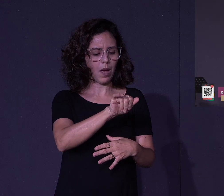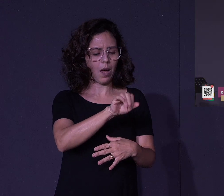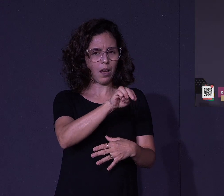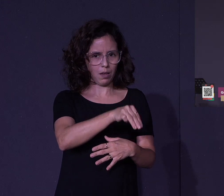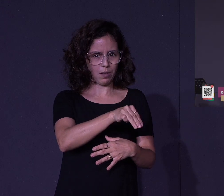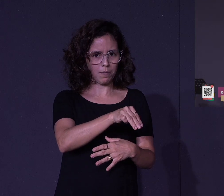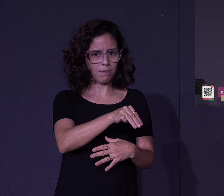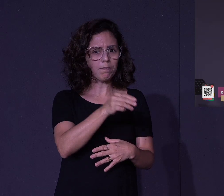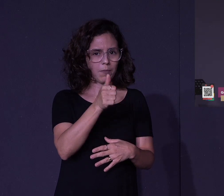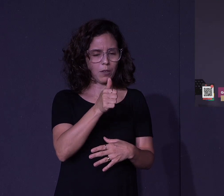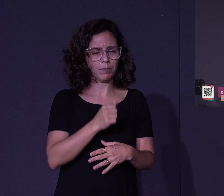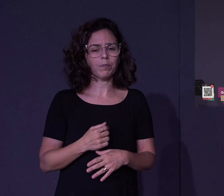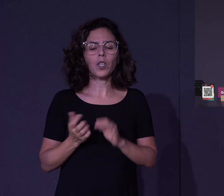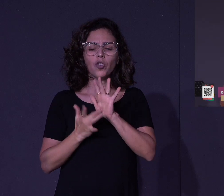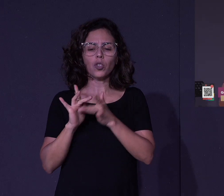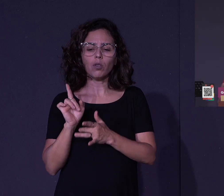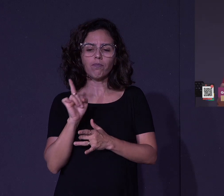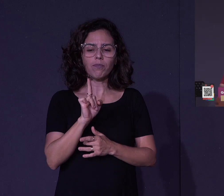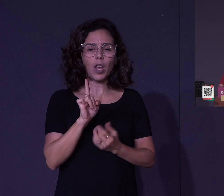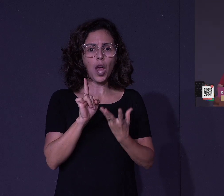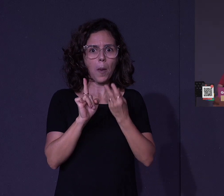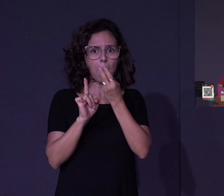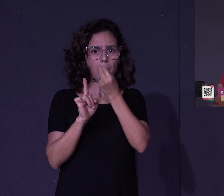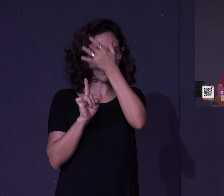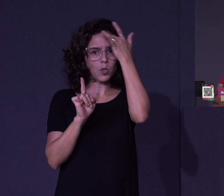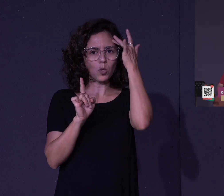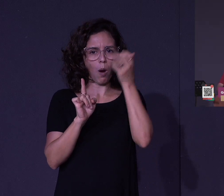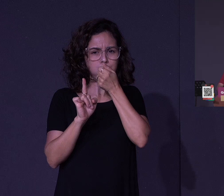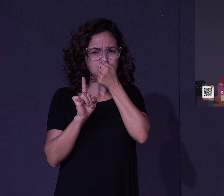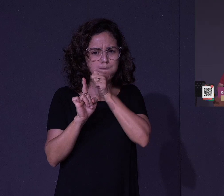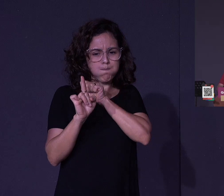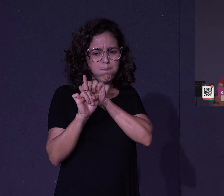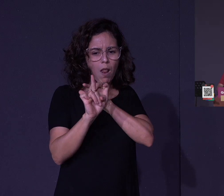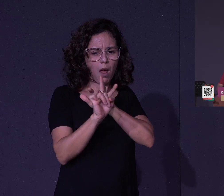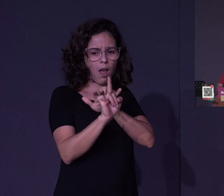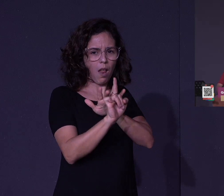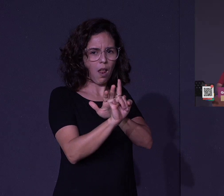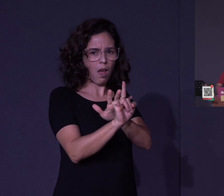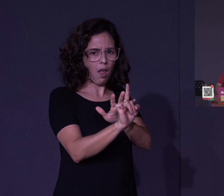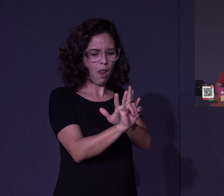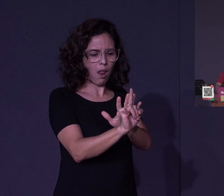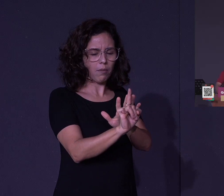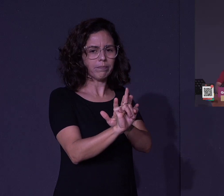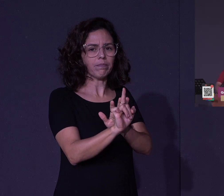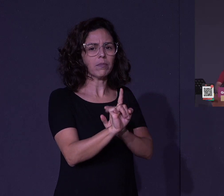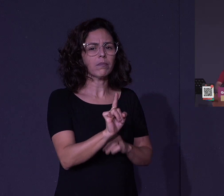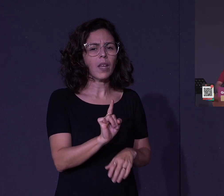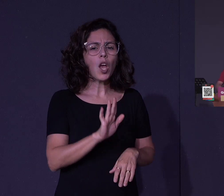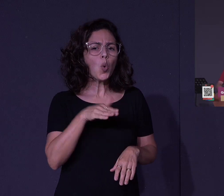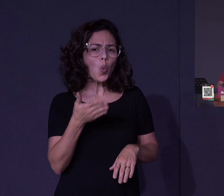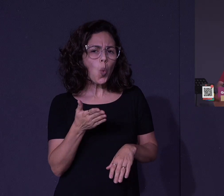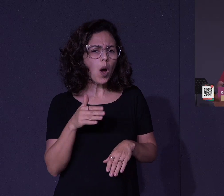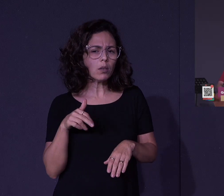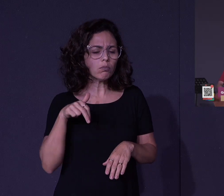se aproximar da porta da cidade, estava saindo o enterro do filho único de uma viúva, e